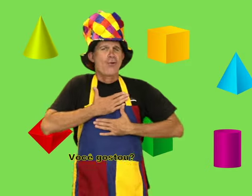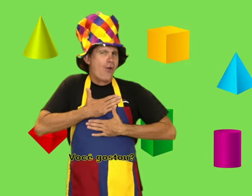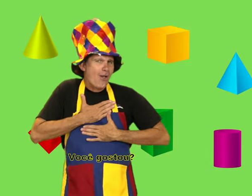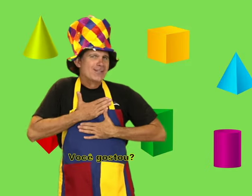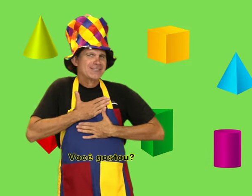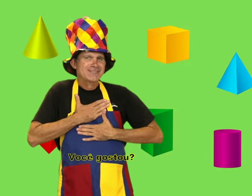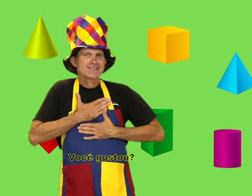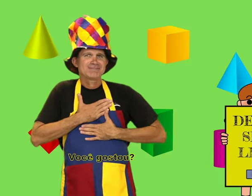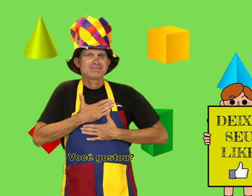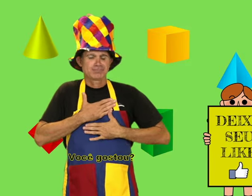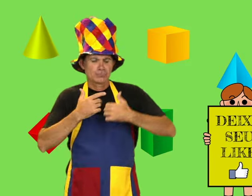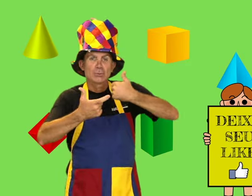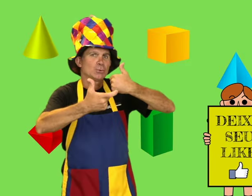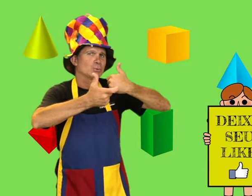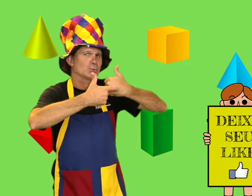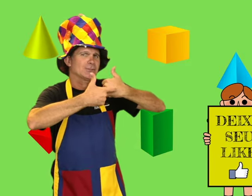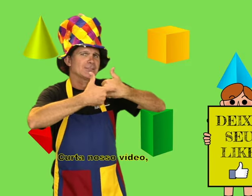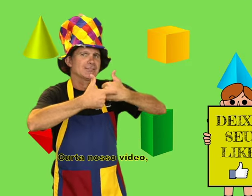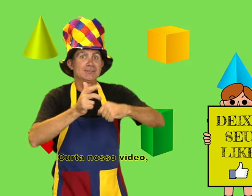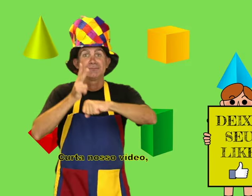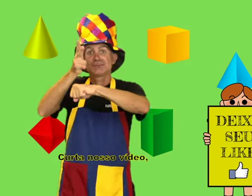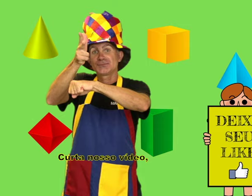Você gostou? Curta nosso vídeo.